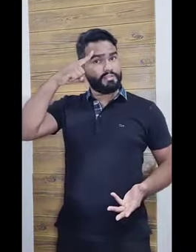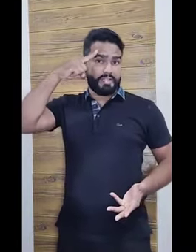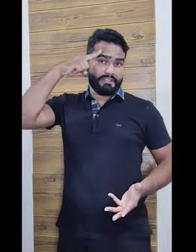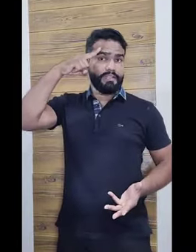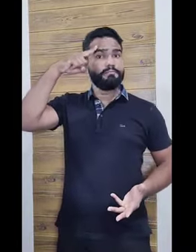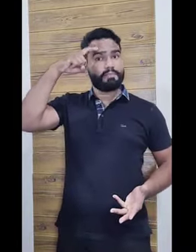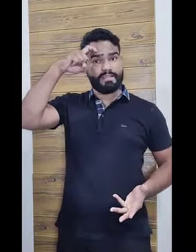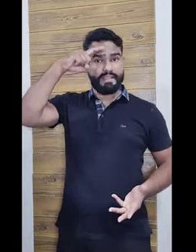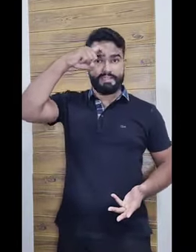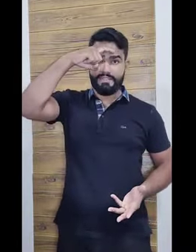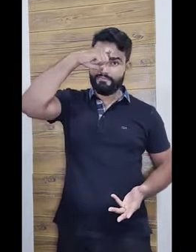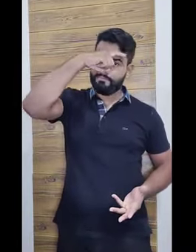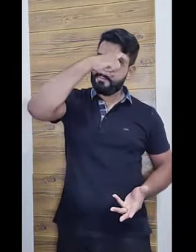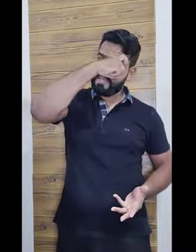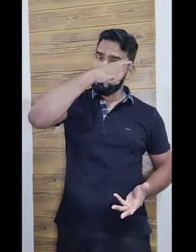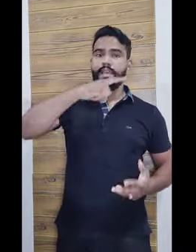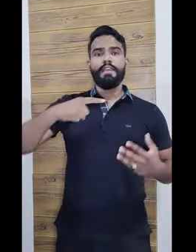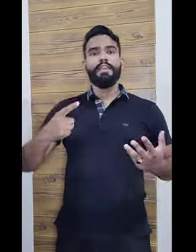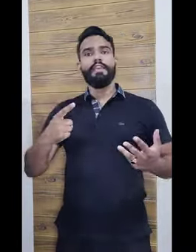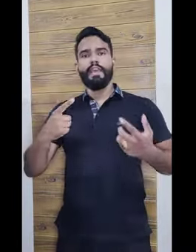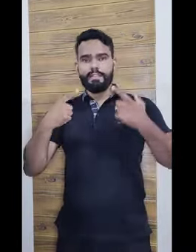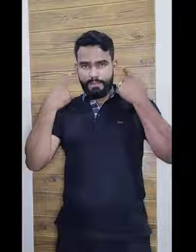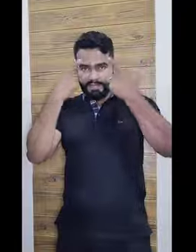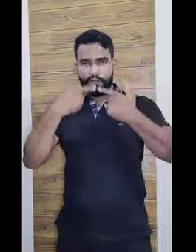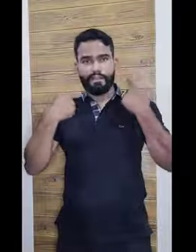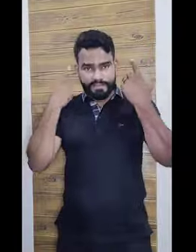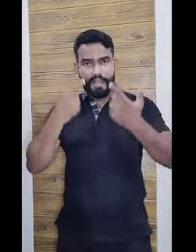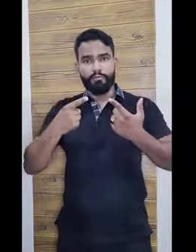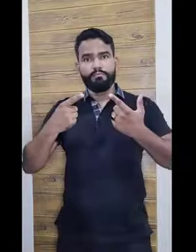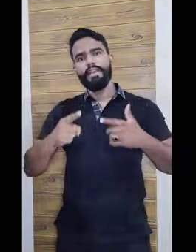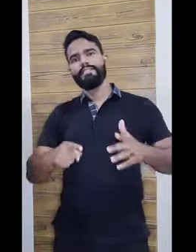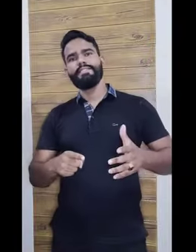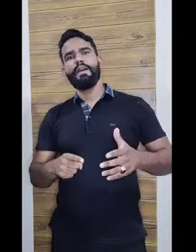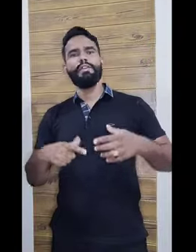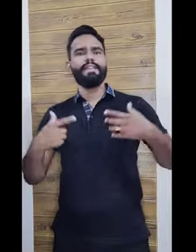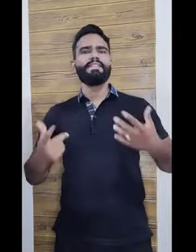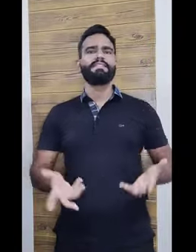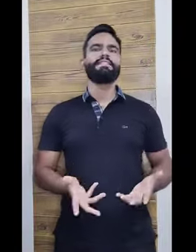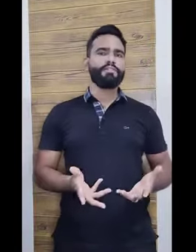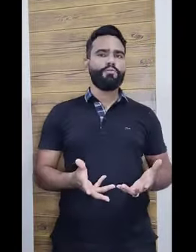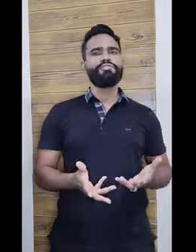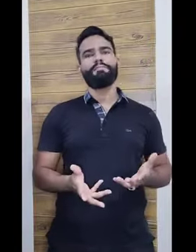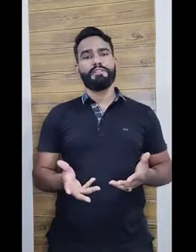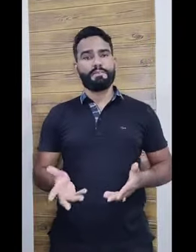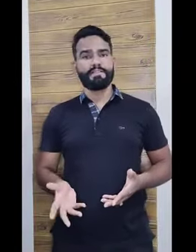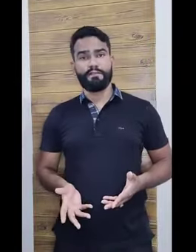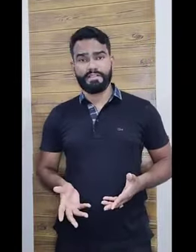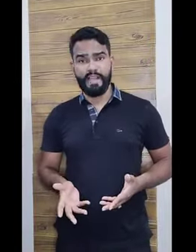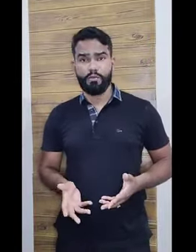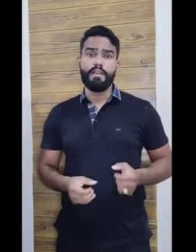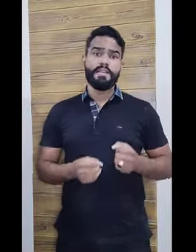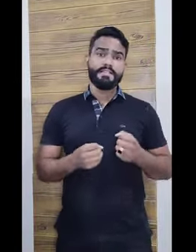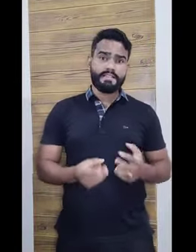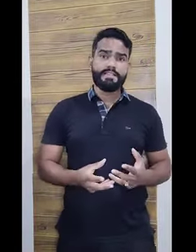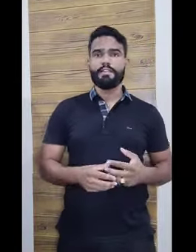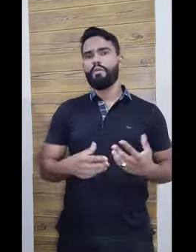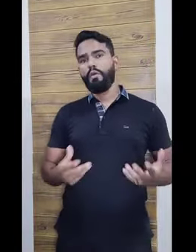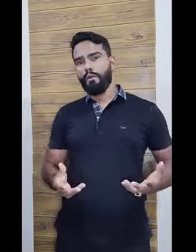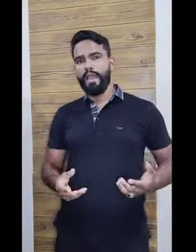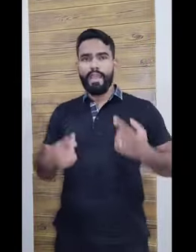direita para a esquerda. E expressão facial. Esse sinal ele necessita de algum tipo de expressão facial? Sim. Qual é?